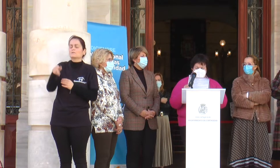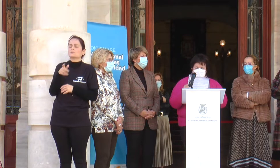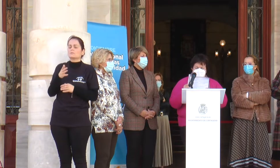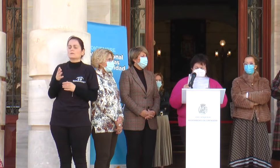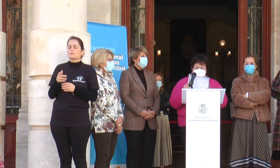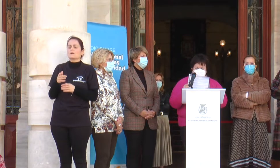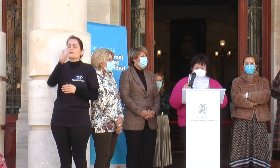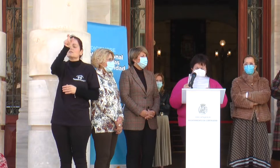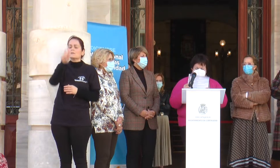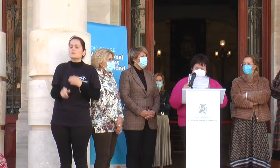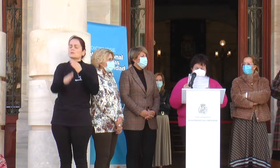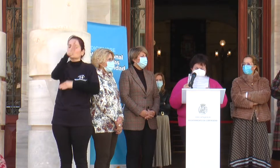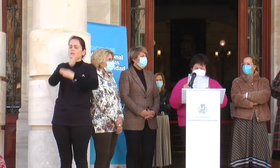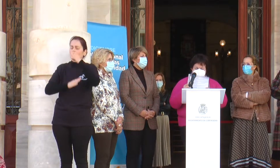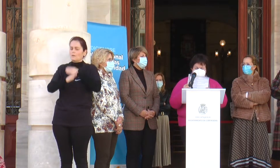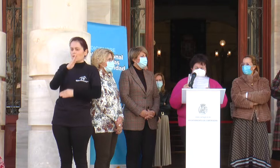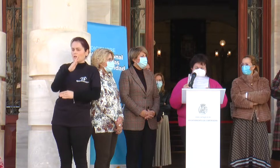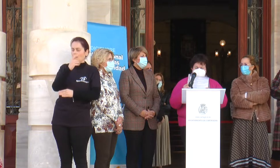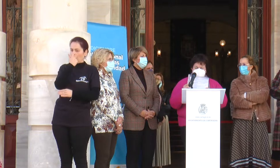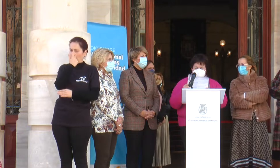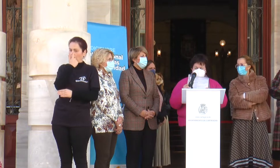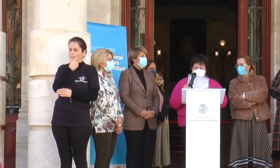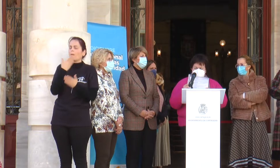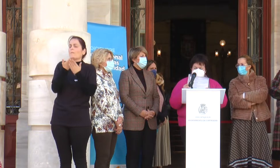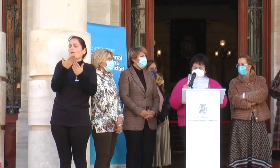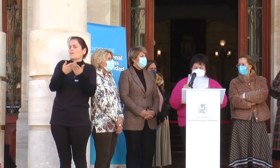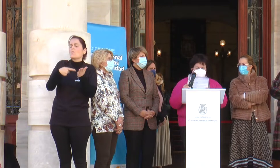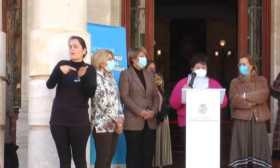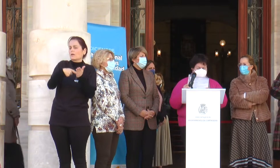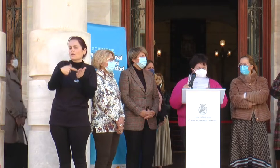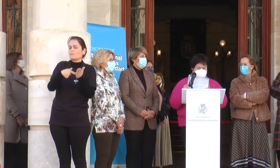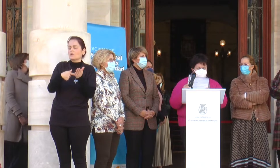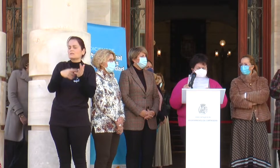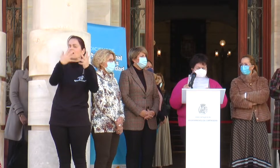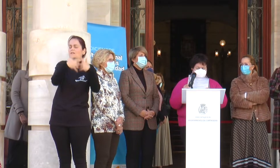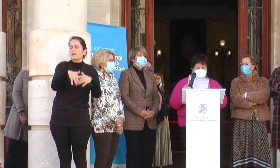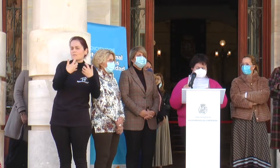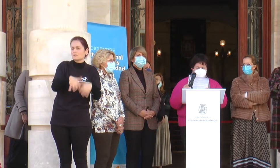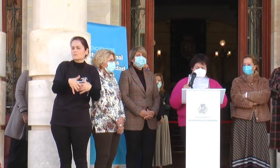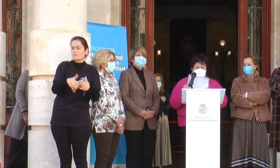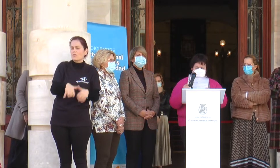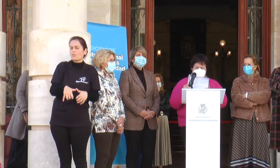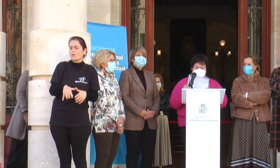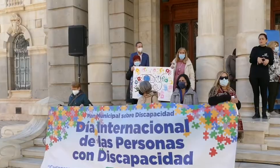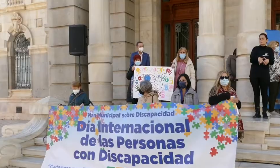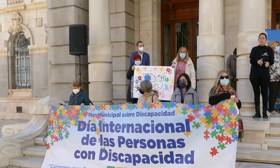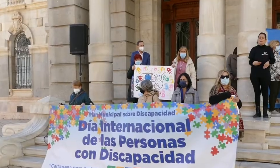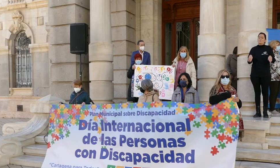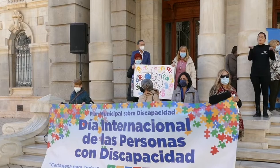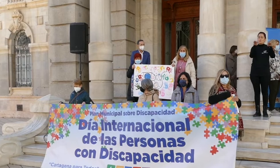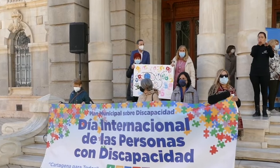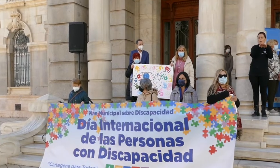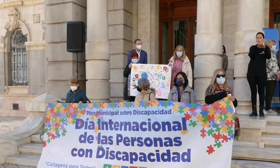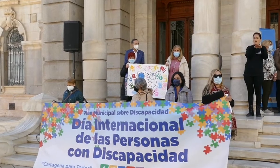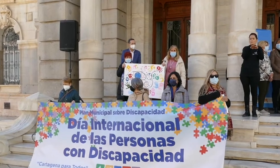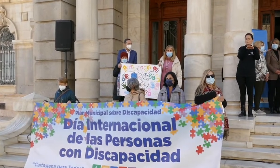reclamamos a las Administraciones que nos traten como al resto de la